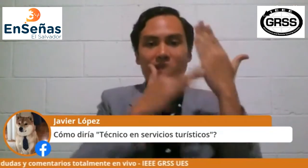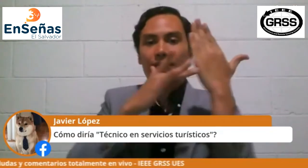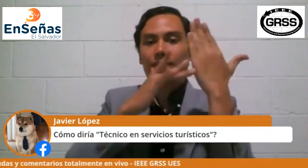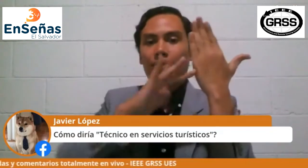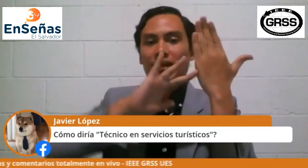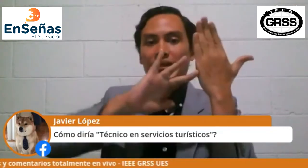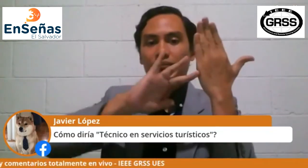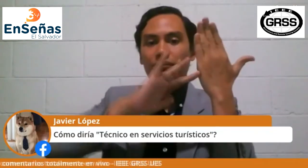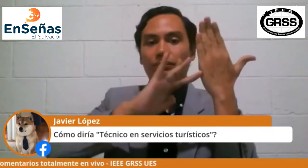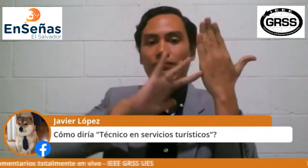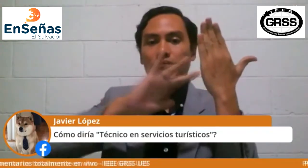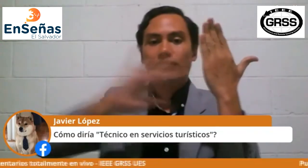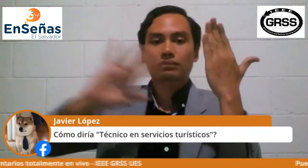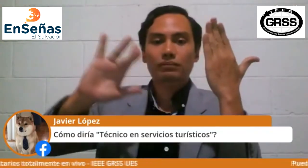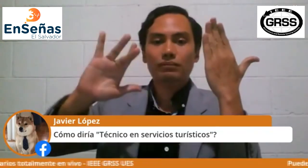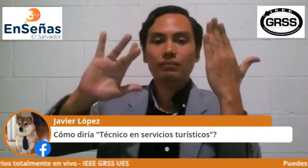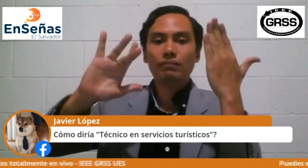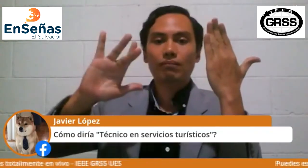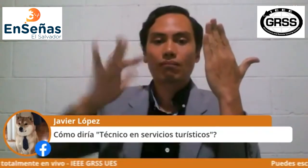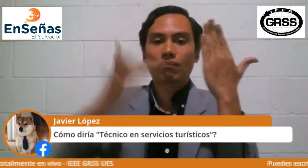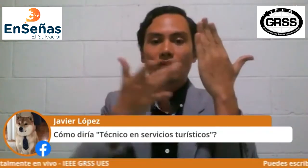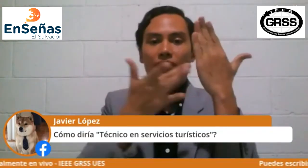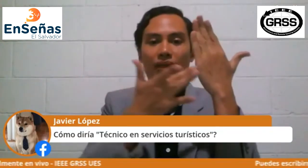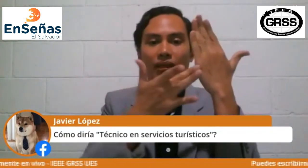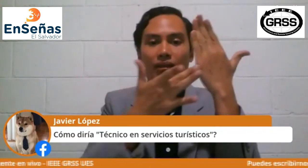Vamos a ver, por acá.